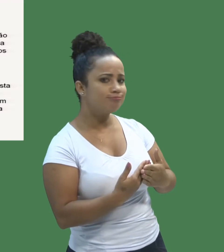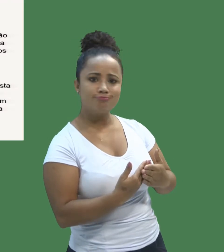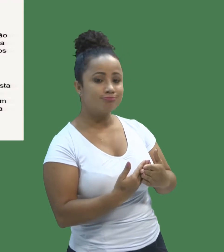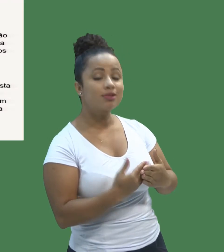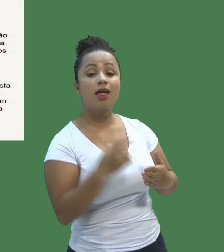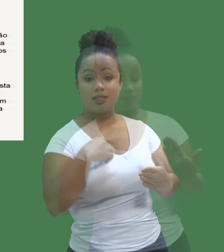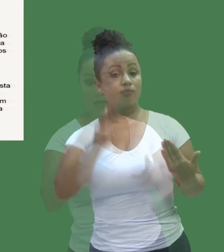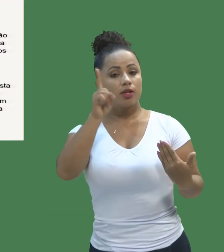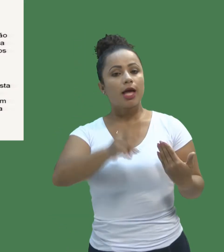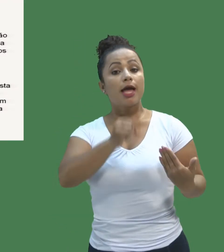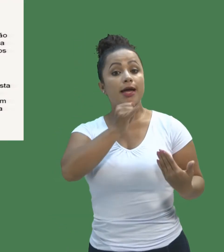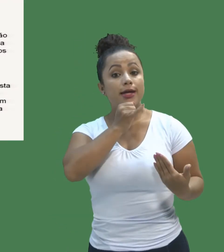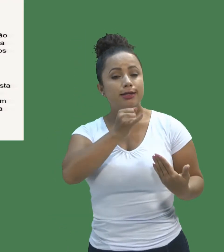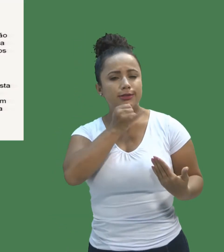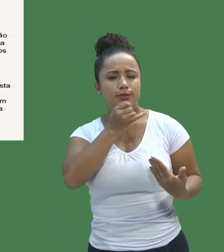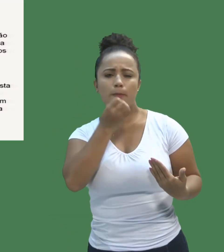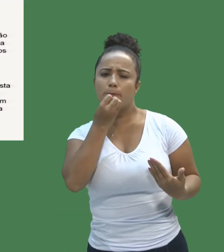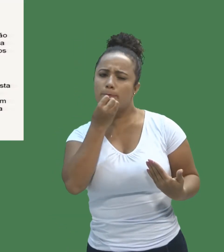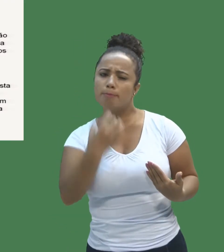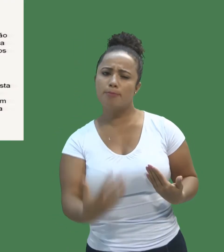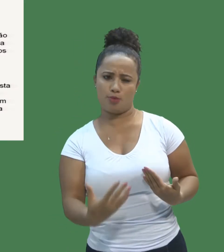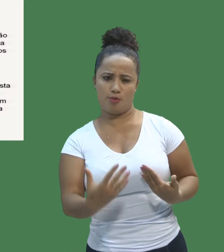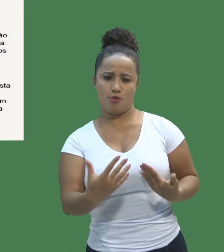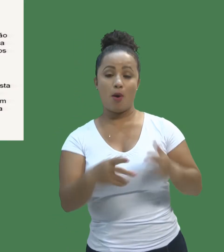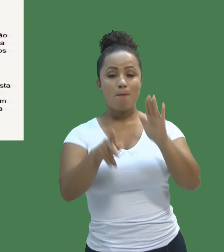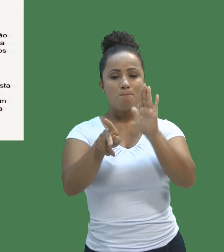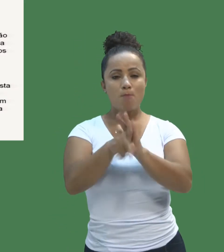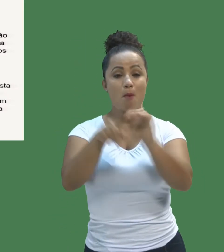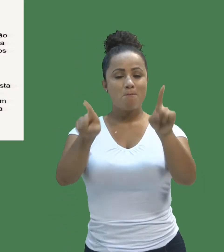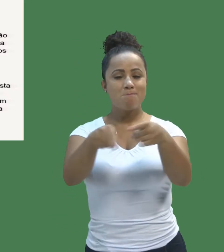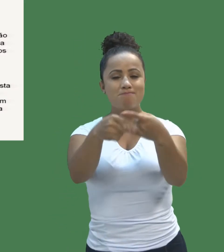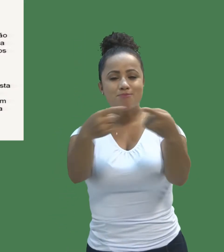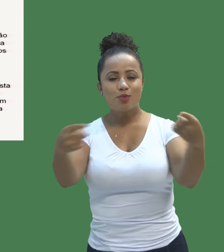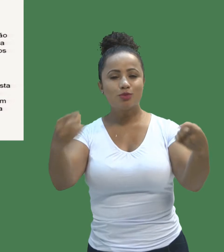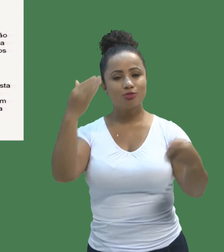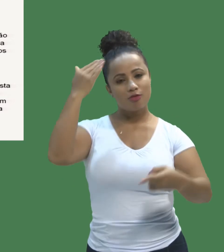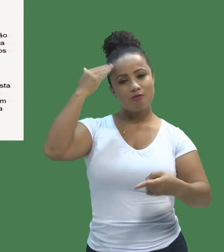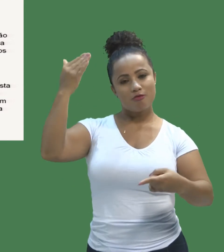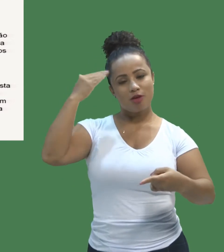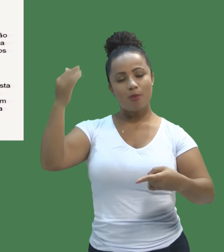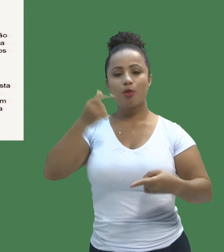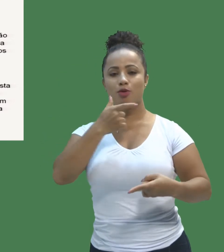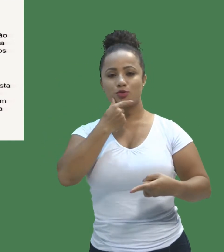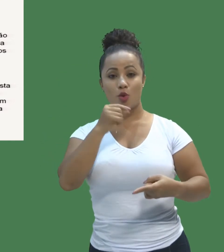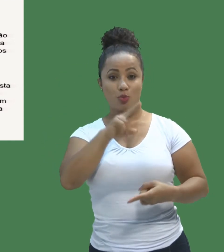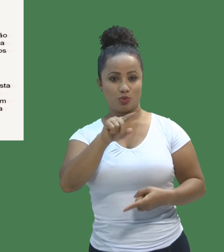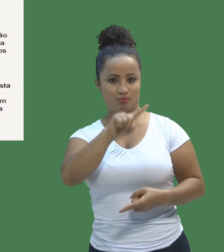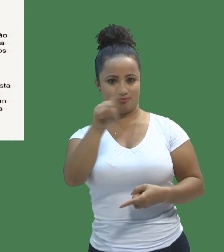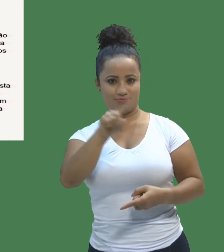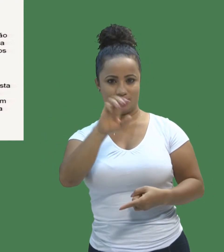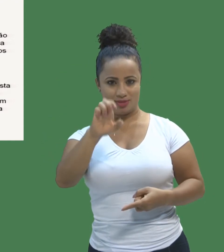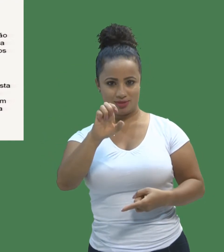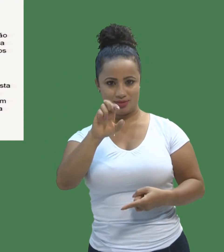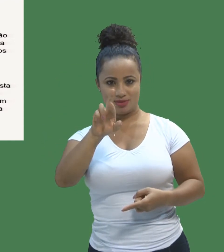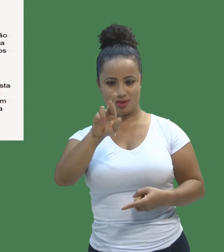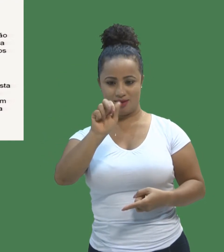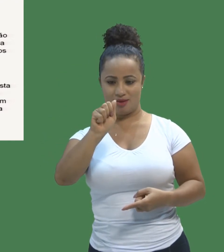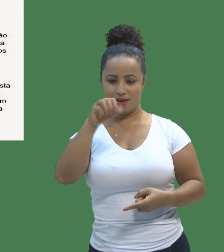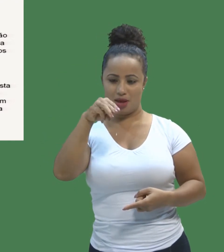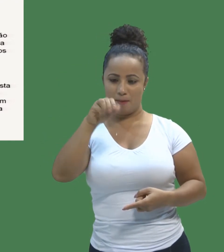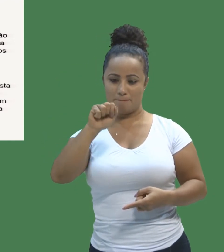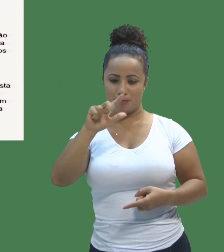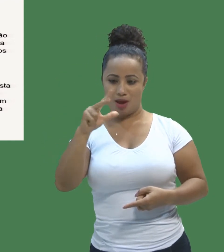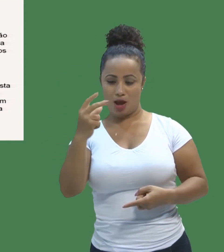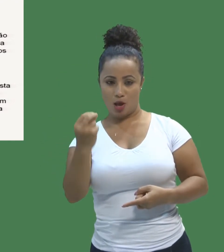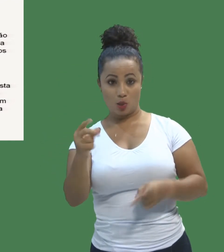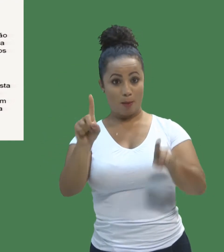Cidadão. No sistema atual em que o Brasil se encontra, produzimos mercadorias que